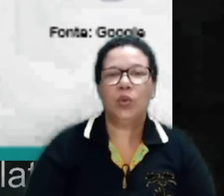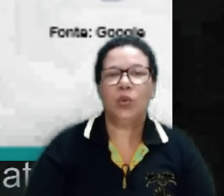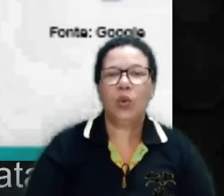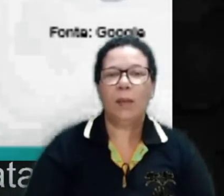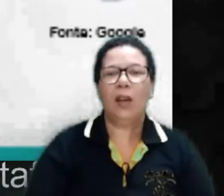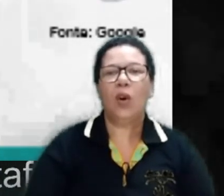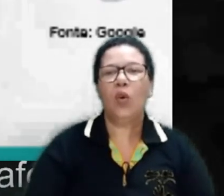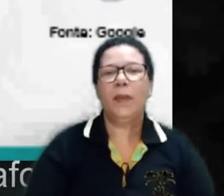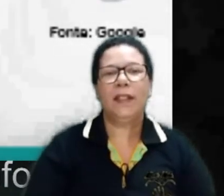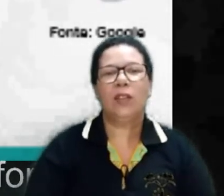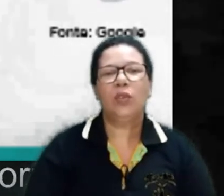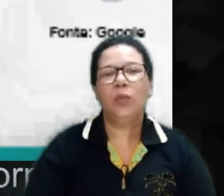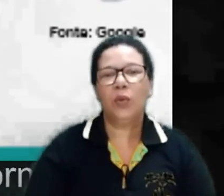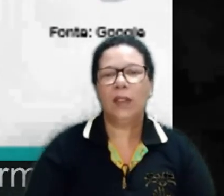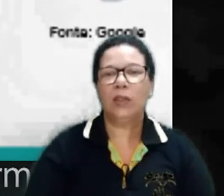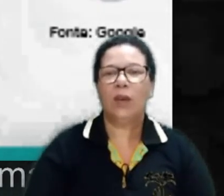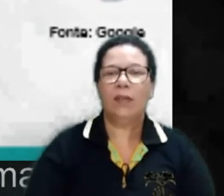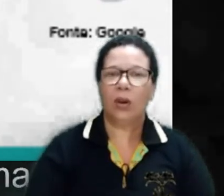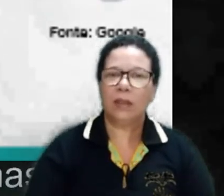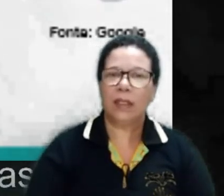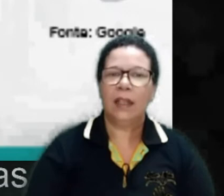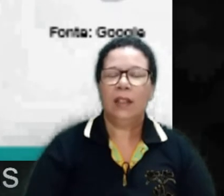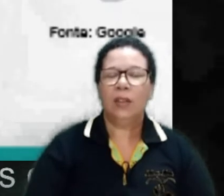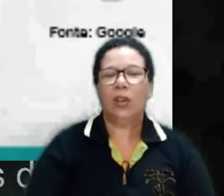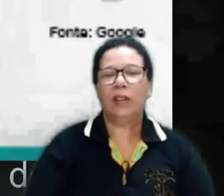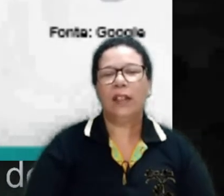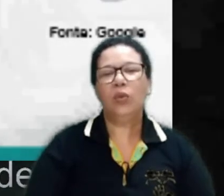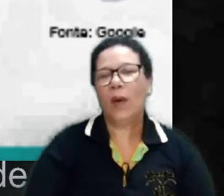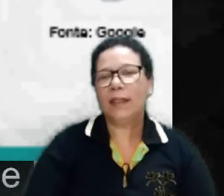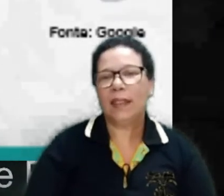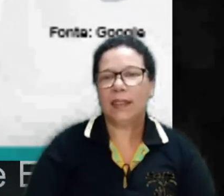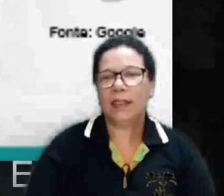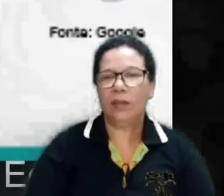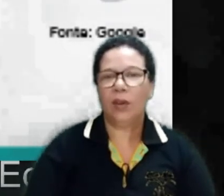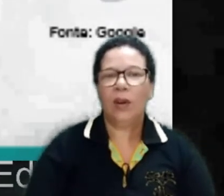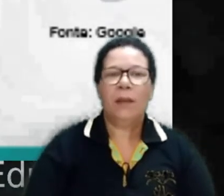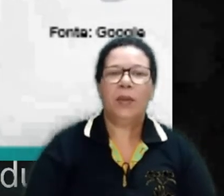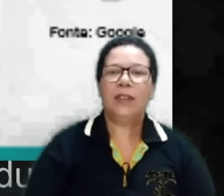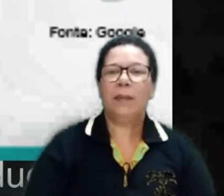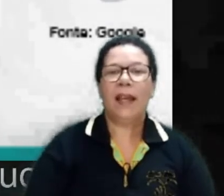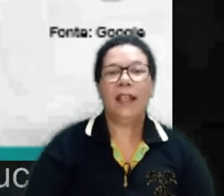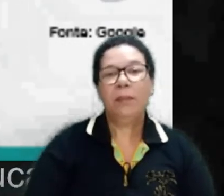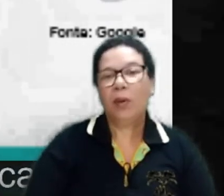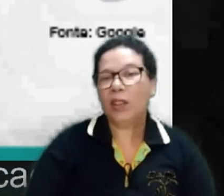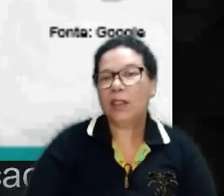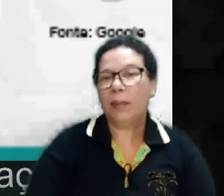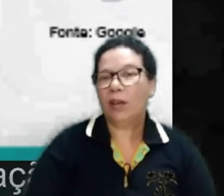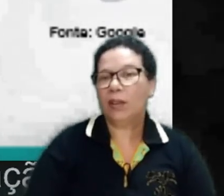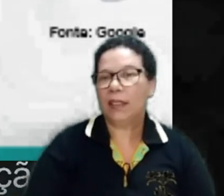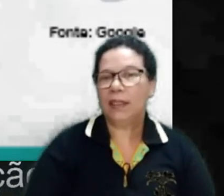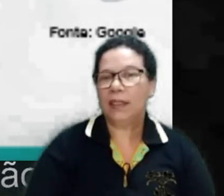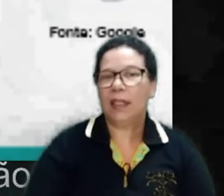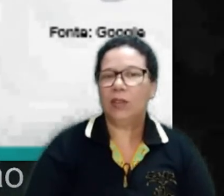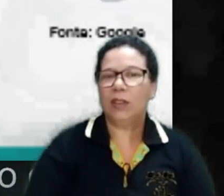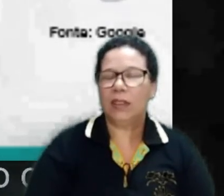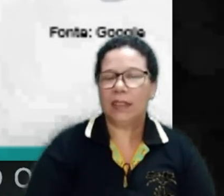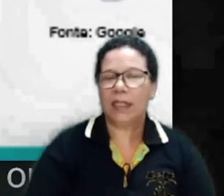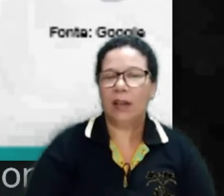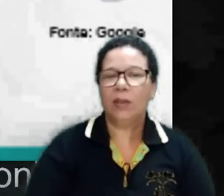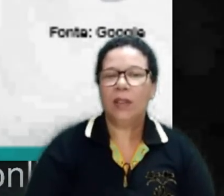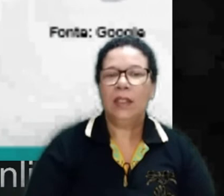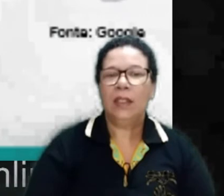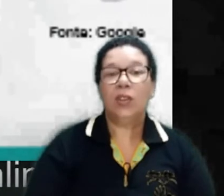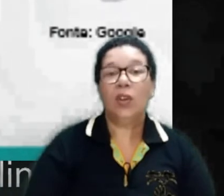indivíduo surdo uma melhor compreensão do mundo à sua volta, tornando-o acessível, pois a barreira imposta pela ausência da